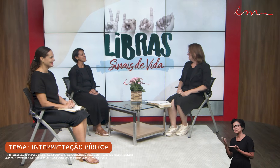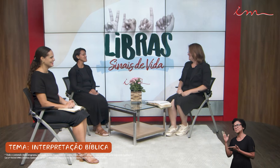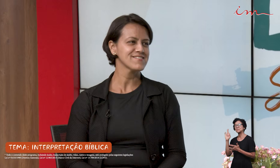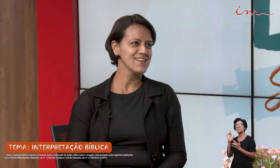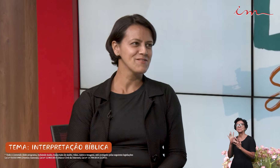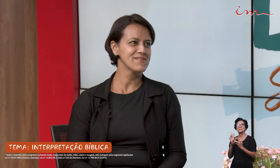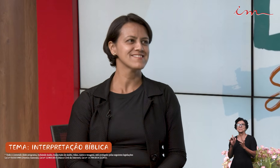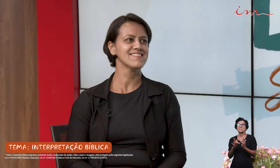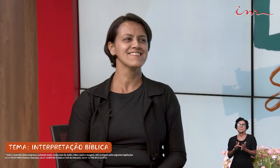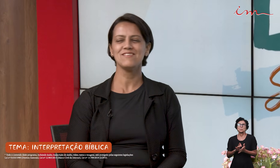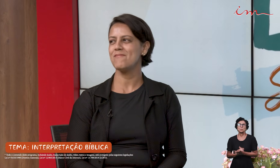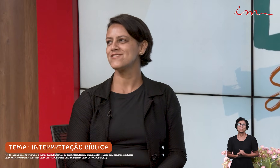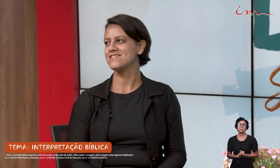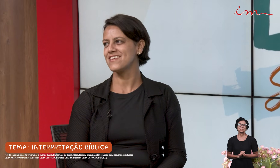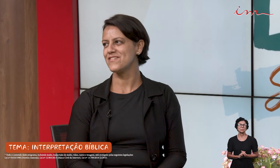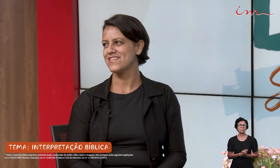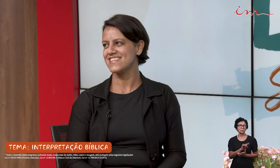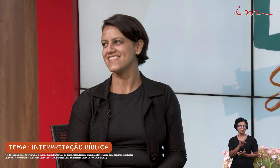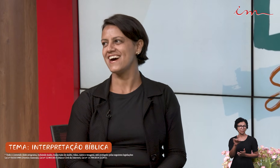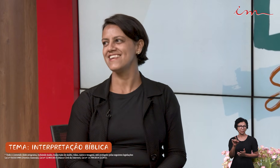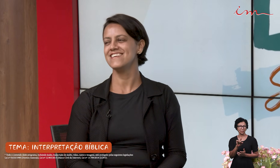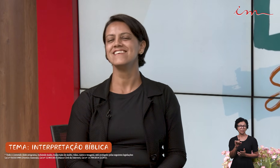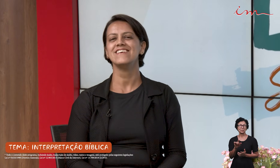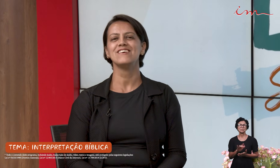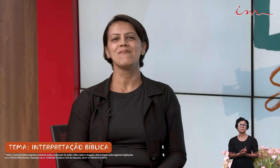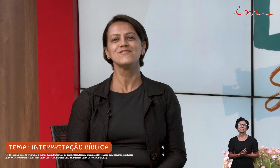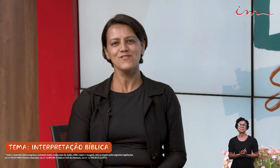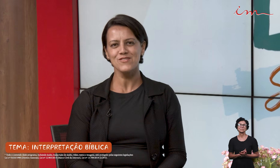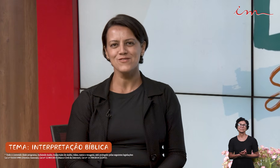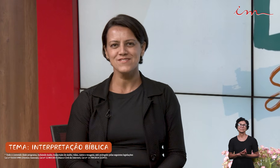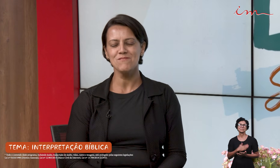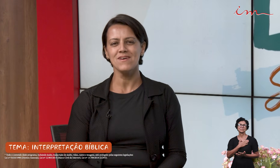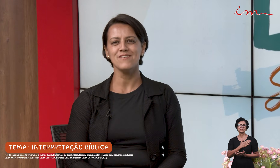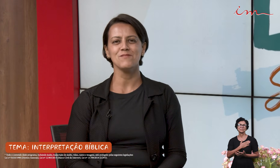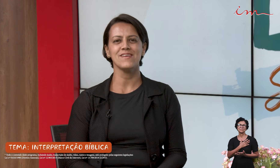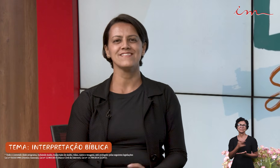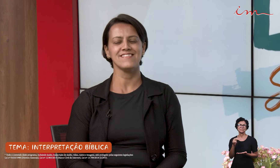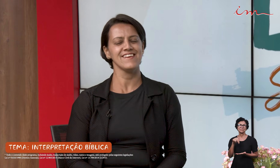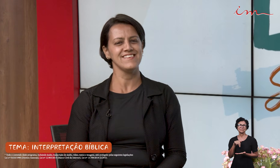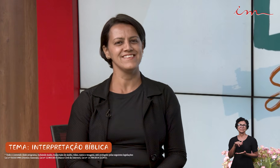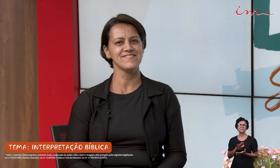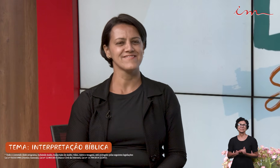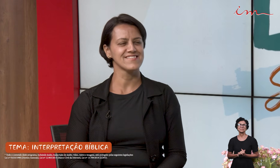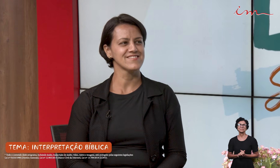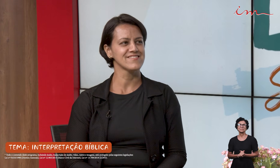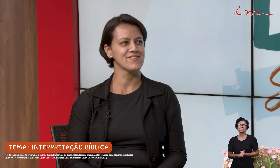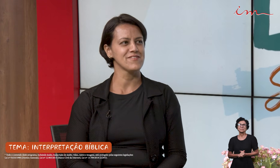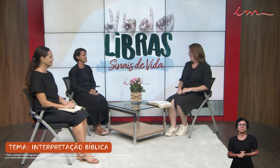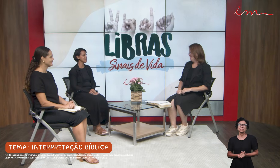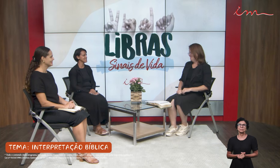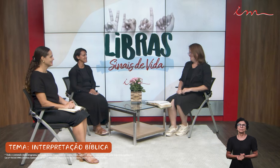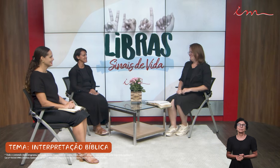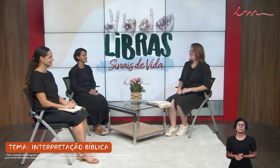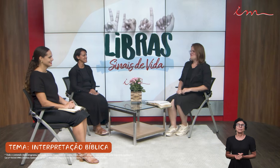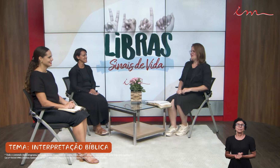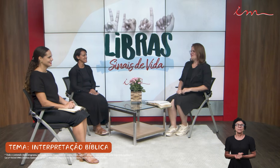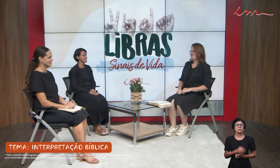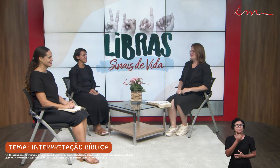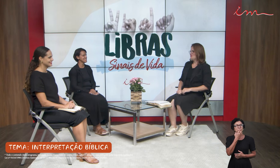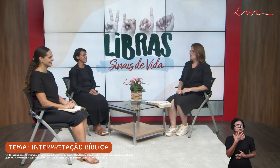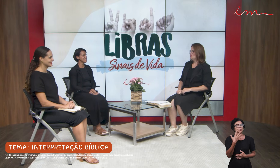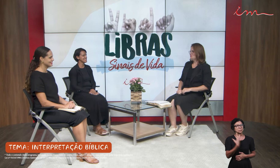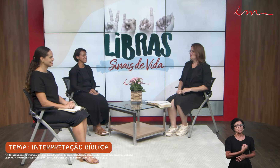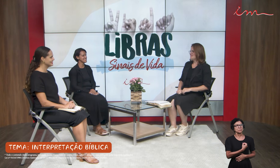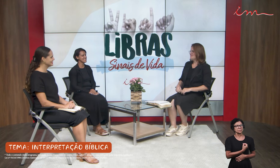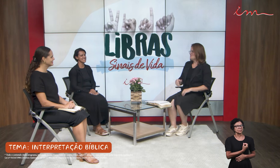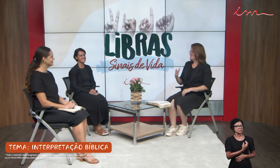Senhor. Paz do Senhor, Priscila, paz do Senhor, Natália, paz do Senhor a todos os irmãos, é um prazer estar aqui novamente. Amém, glória a